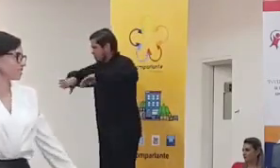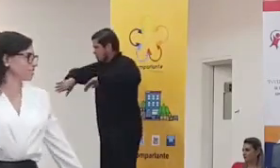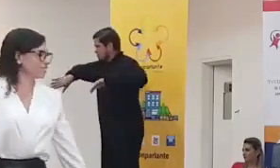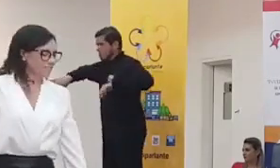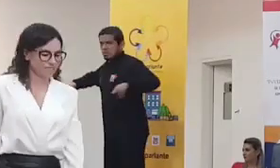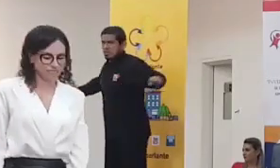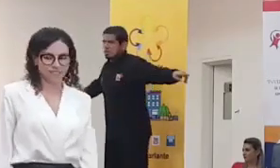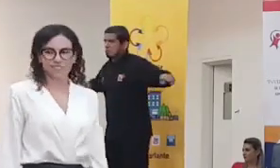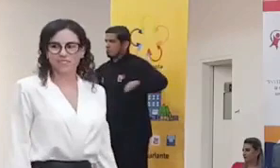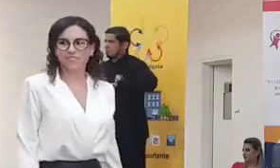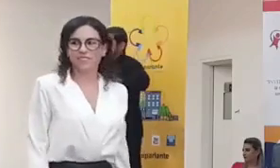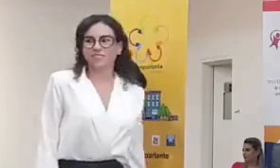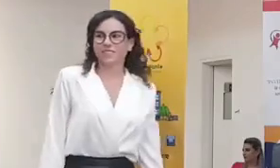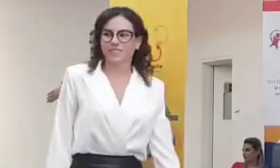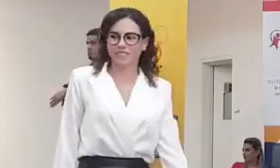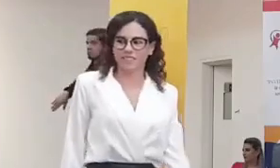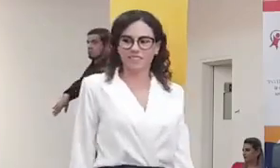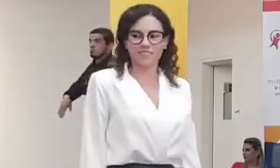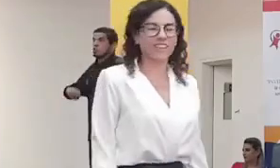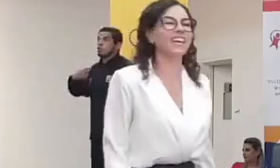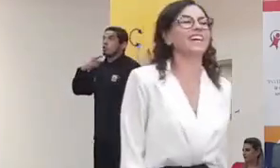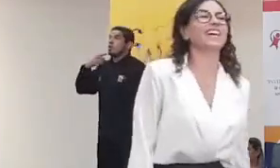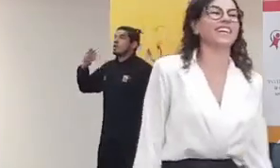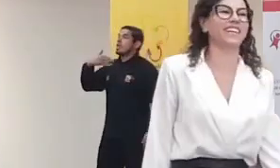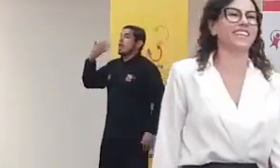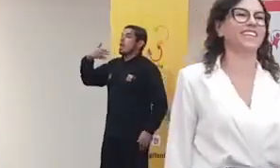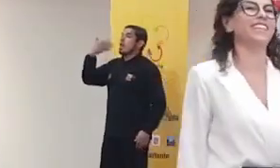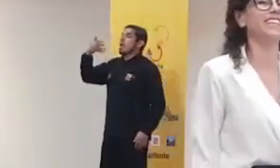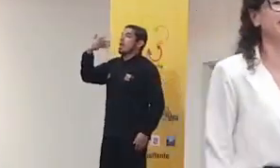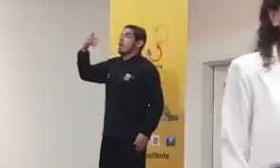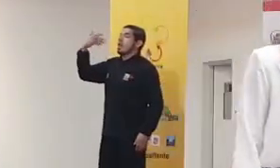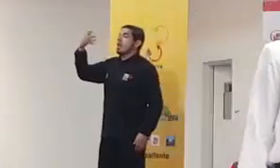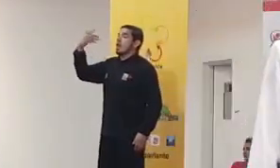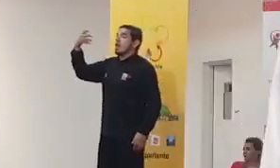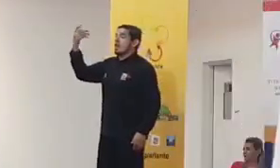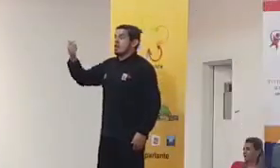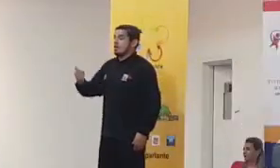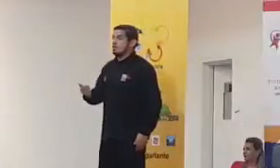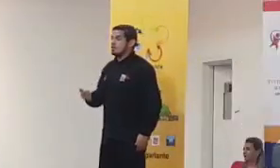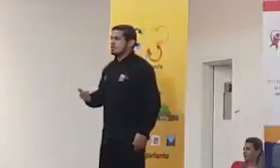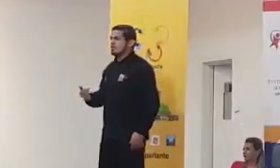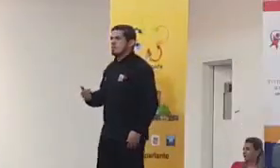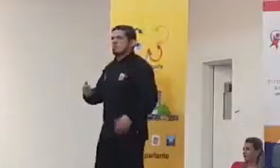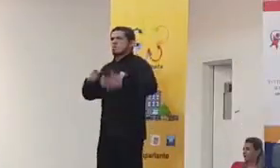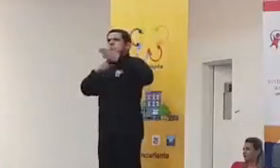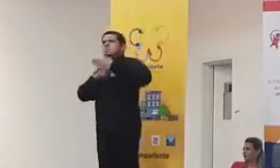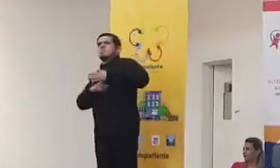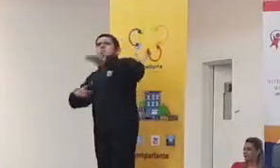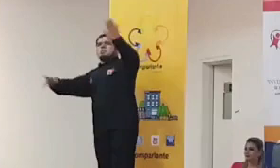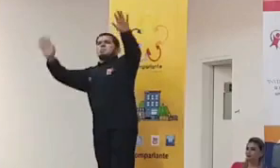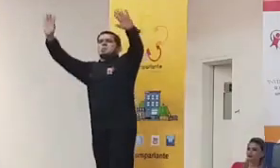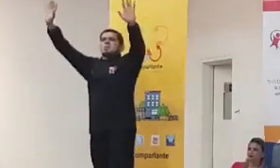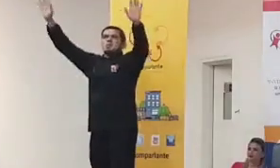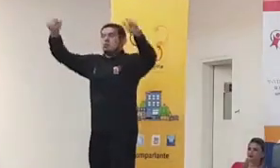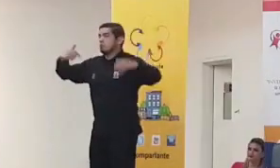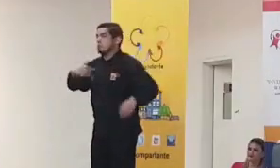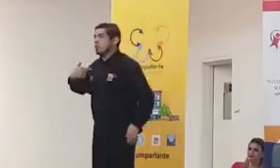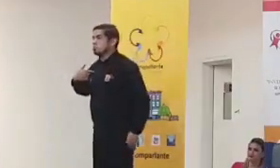yo. Primero, porque soy hablador, que siempre era una injusticia, ahora pero está mal, lo digo y no me